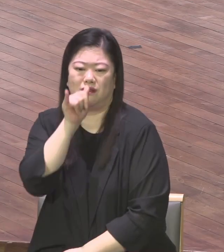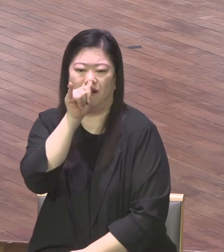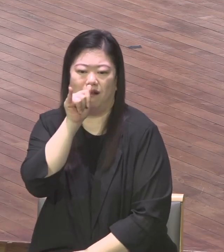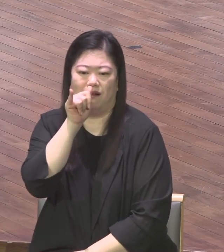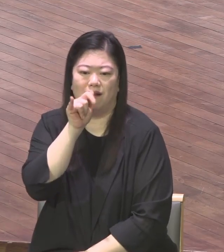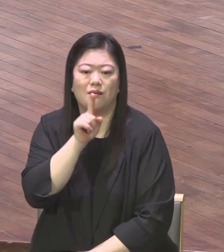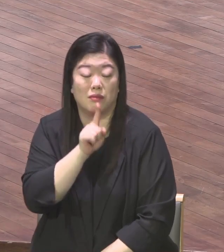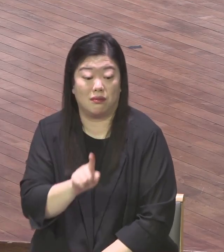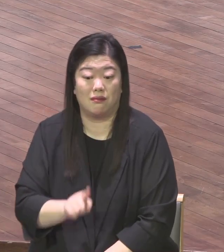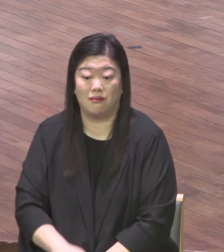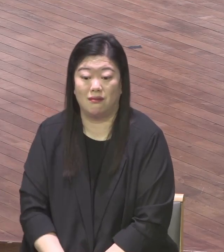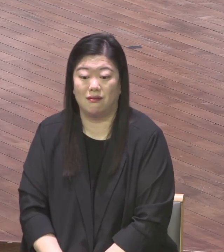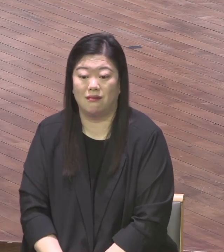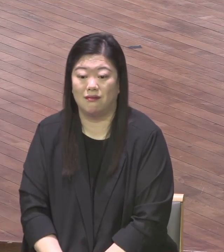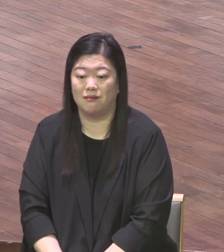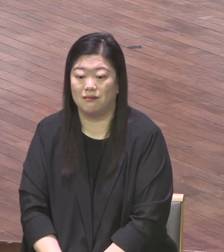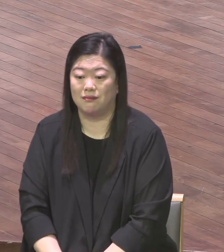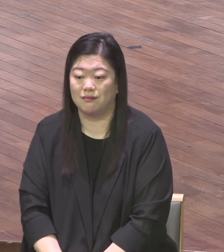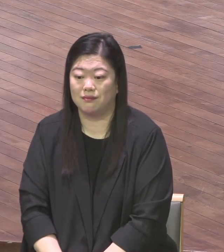복이.